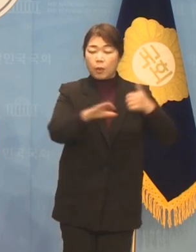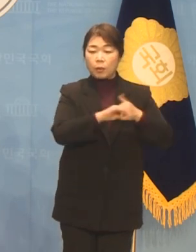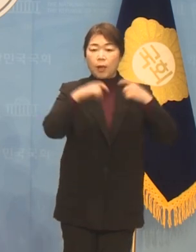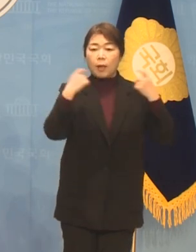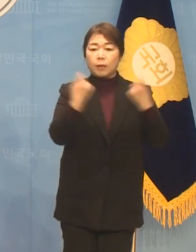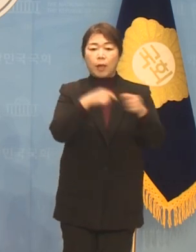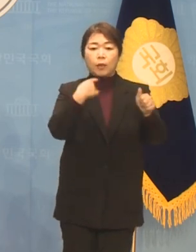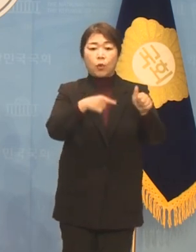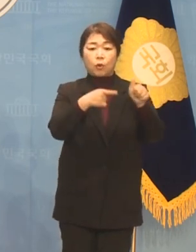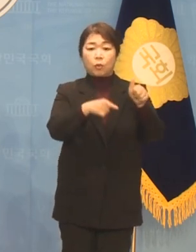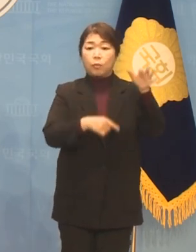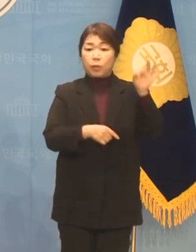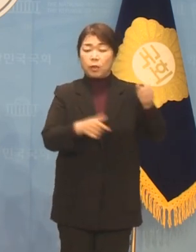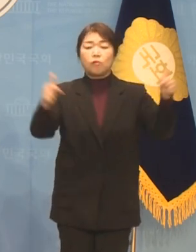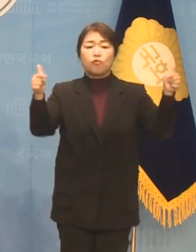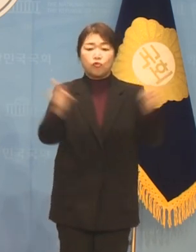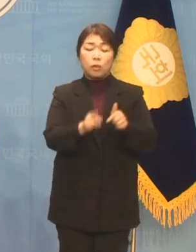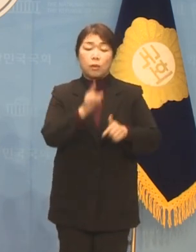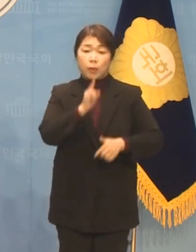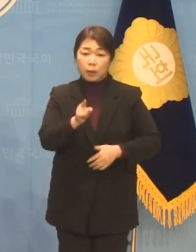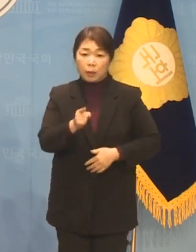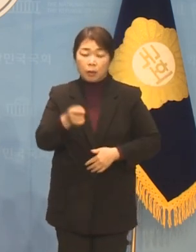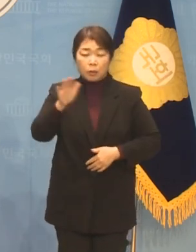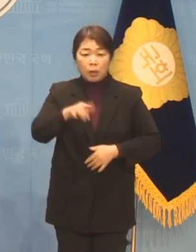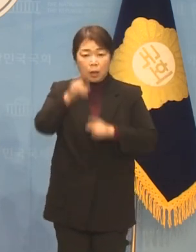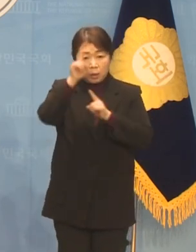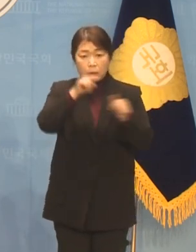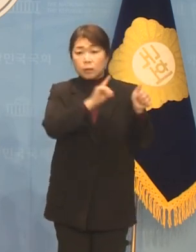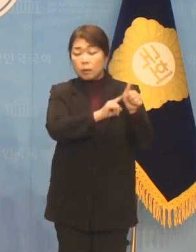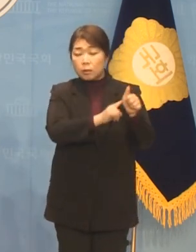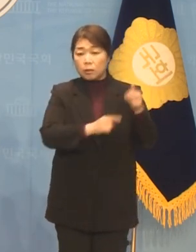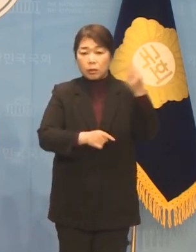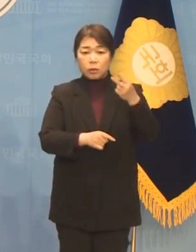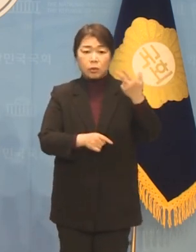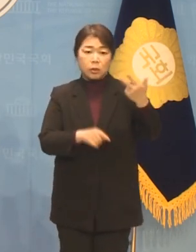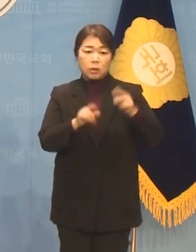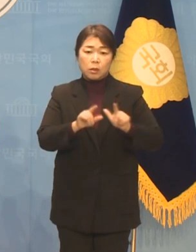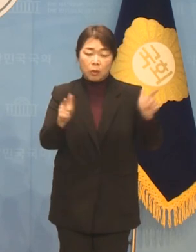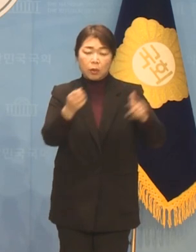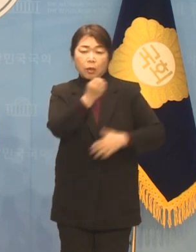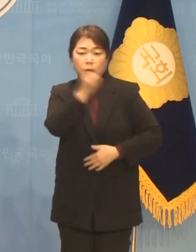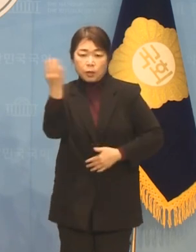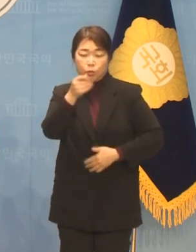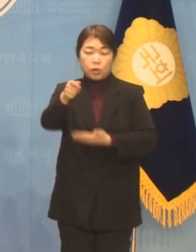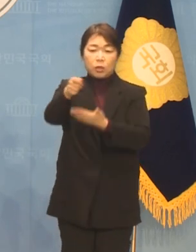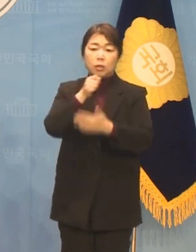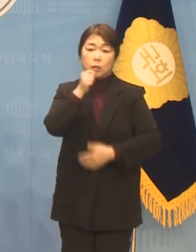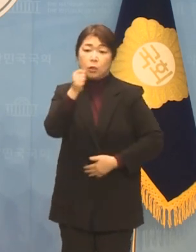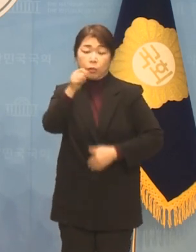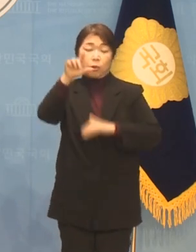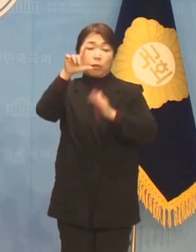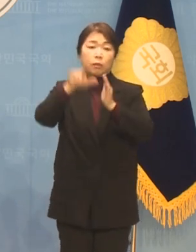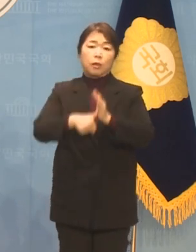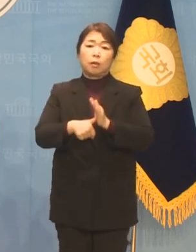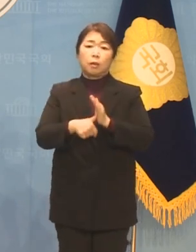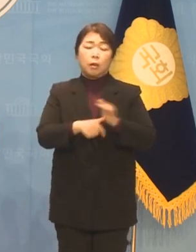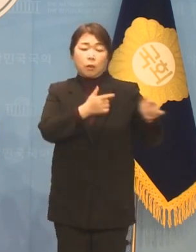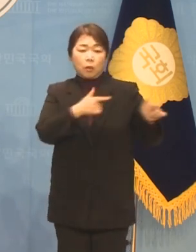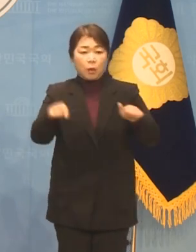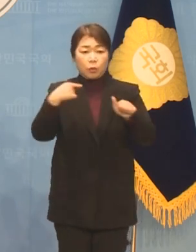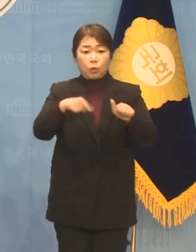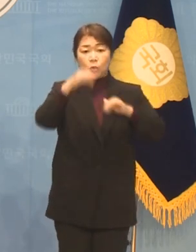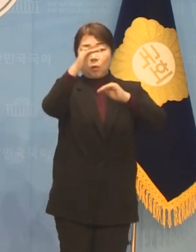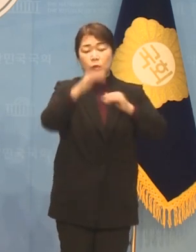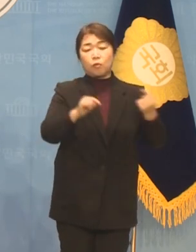줄어들 것이라는 주장입니다. 이주호 장관은 2007년 한 신문사와의 인터뷰 자리에서 다양한